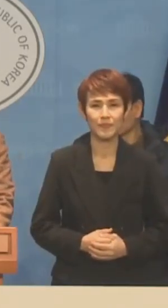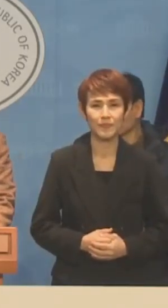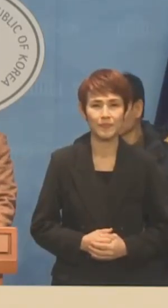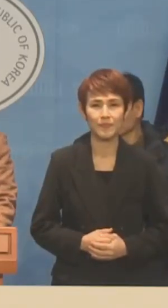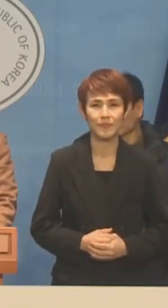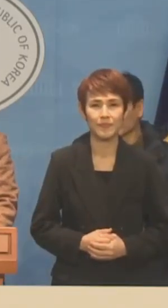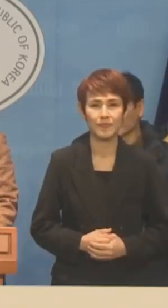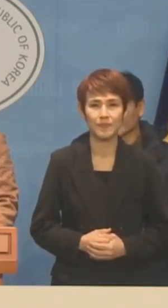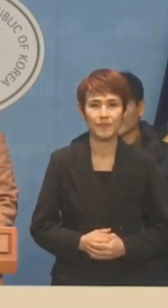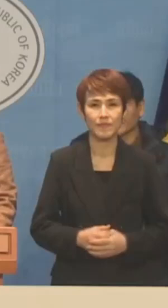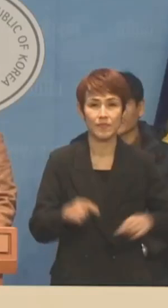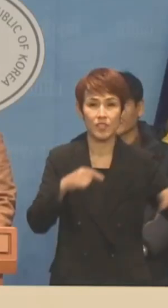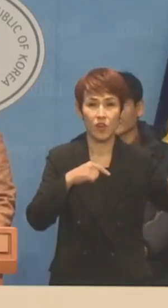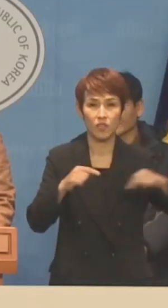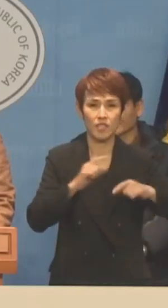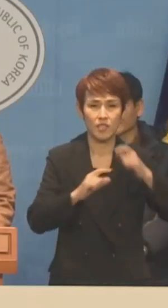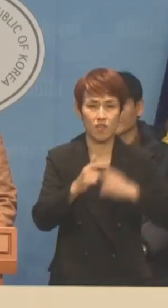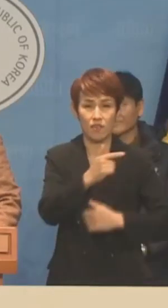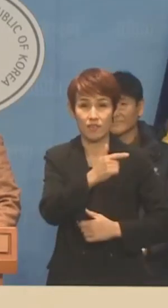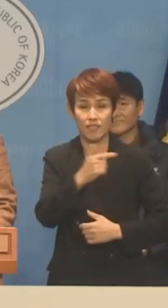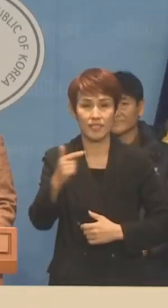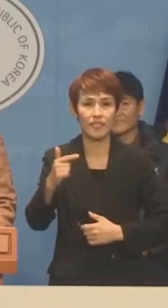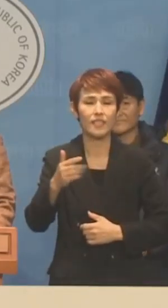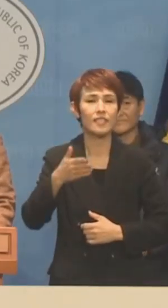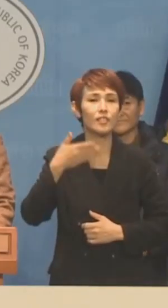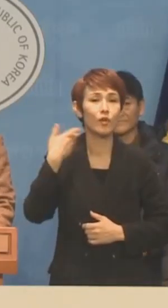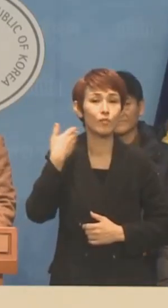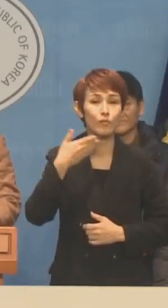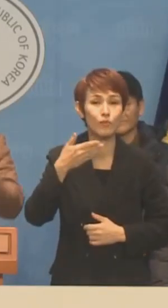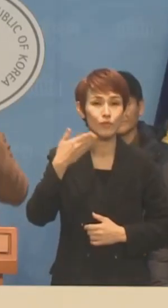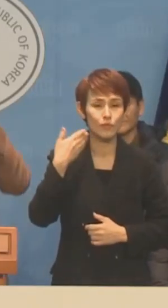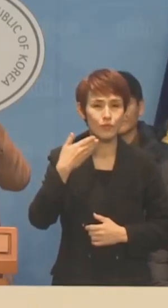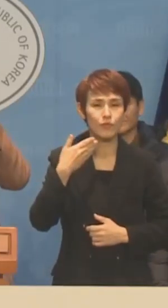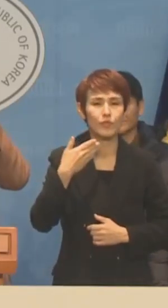더 큰 정치, 더 큰 평화, 의정부시 을국회의원 이재강입니다.